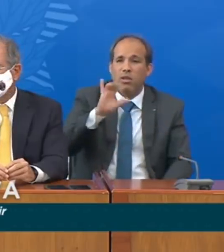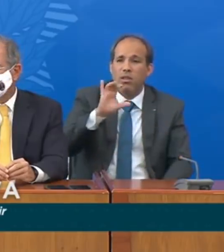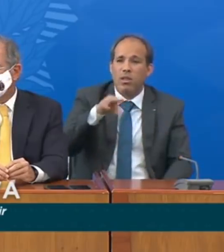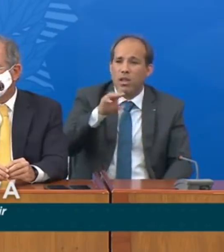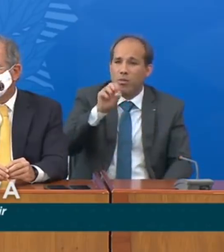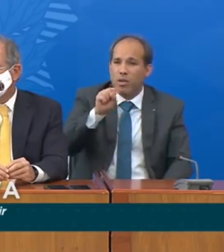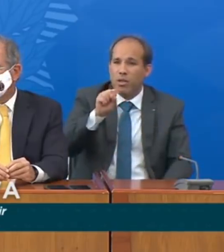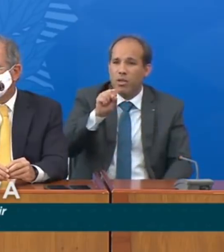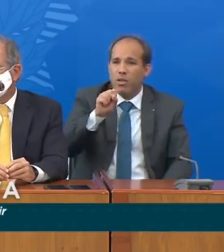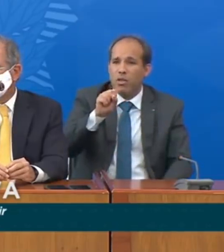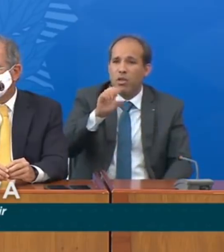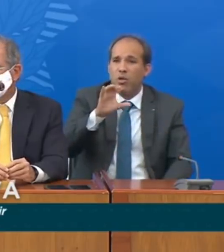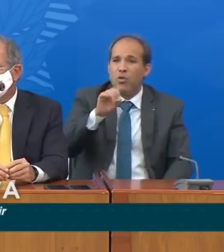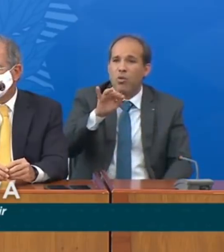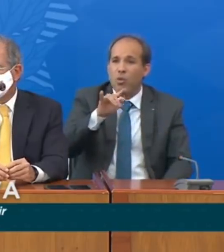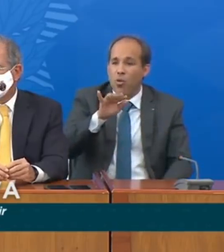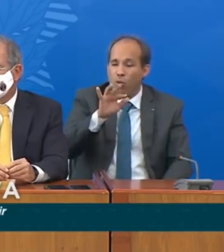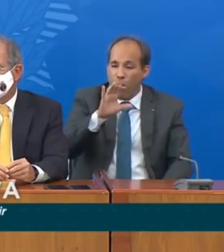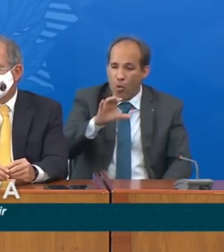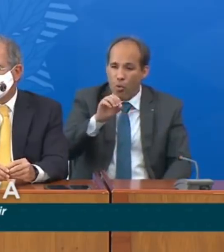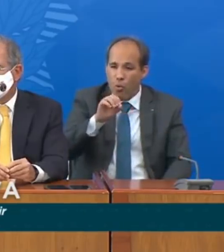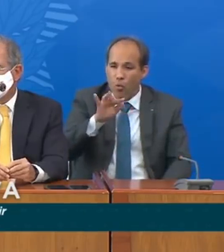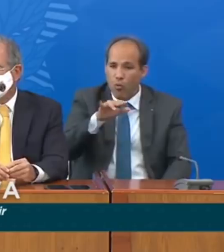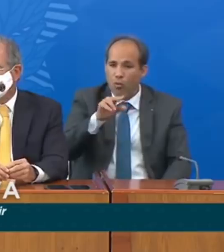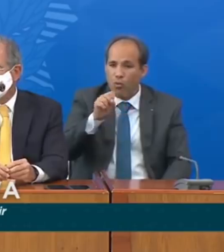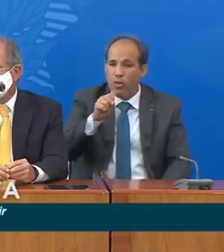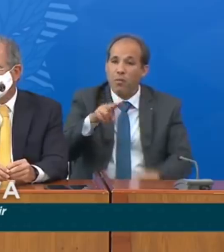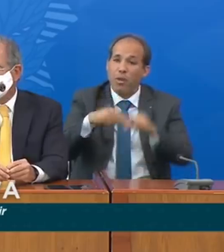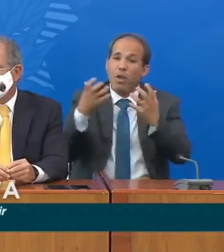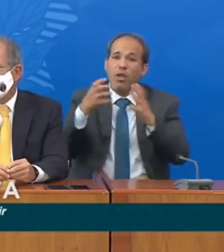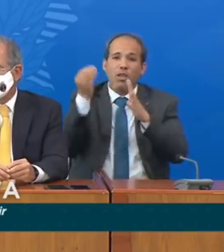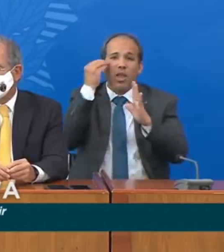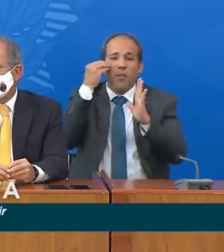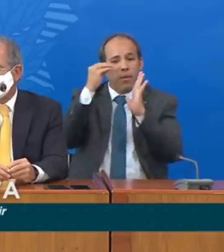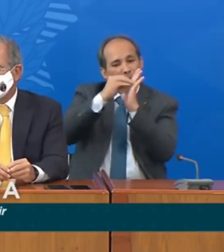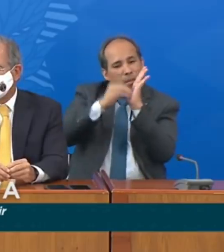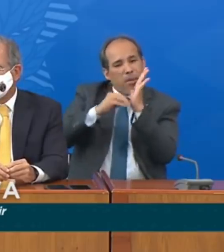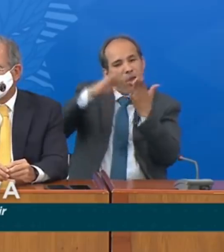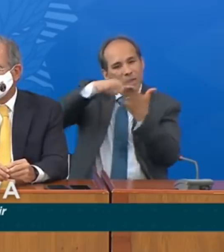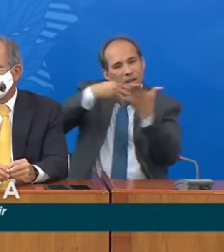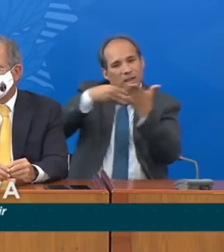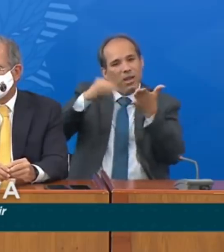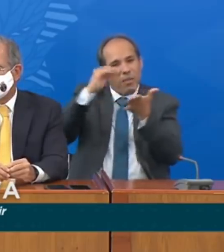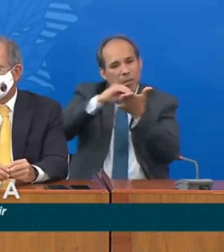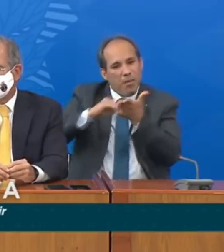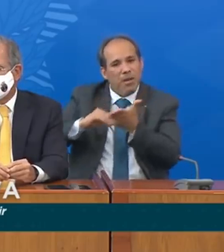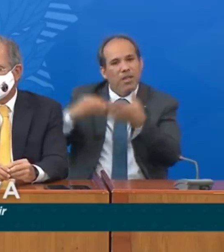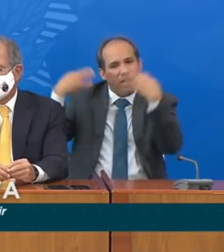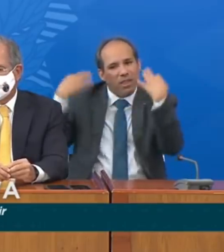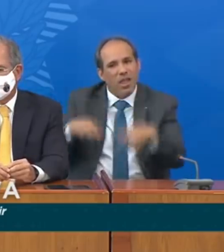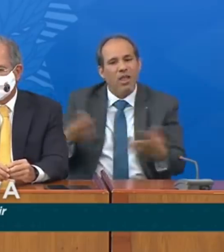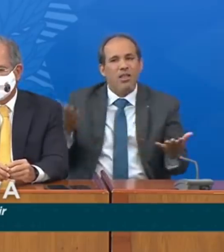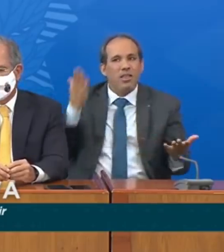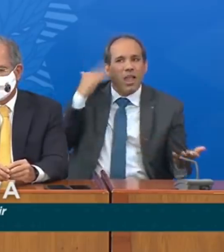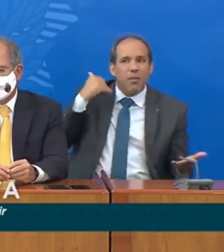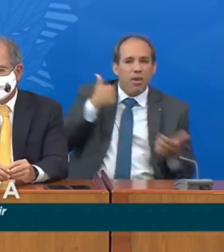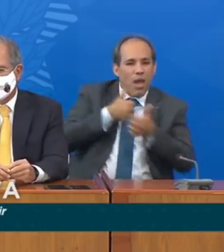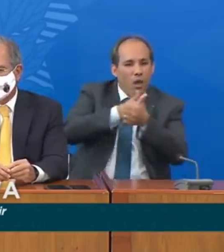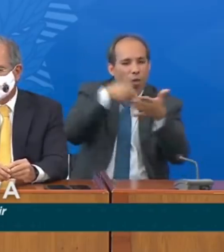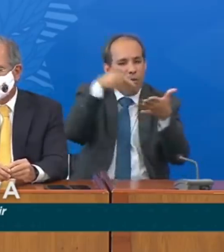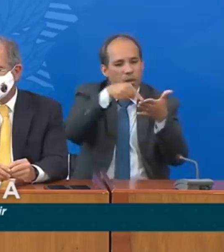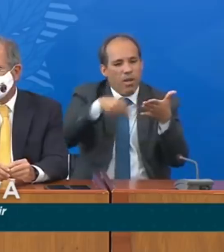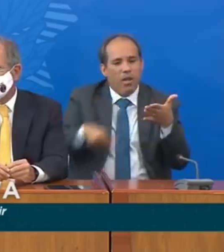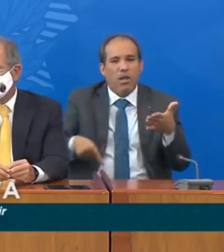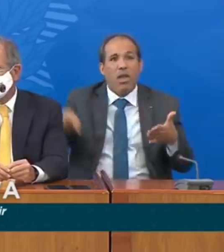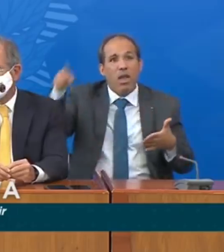PIS/COFINS. Essa previsibilidade que nós queremos. Os governadores não terão que abrir qualquer